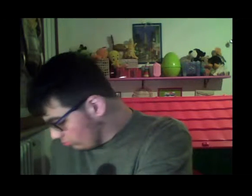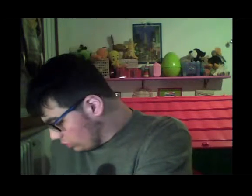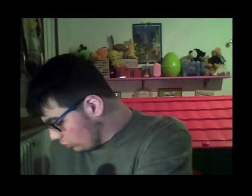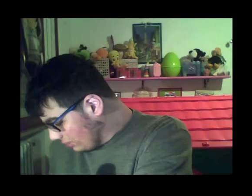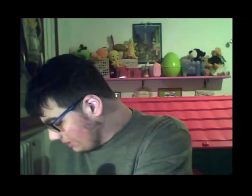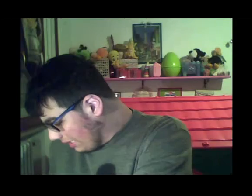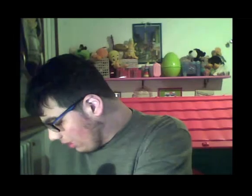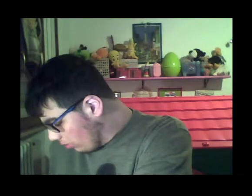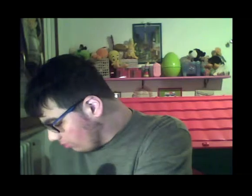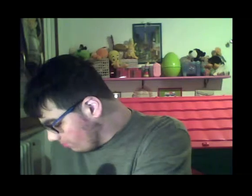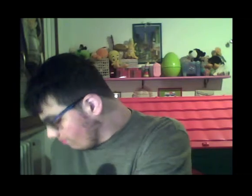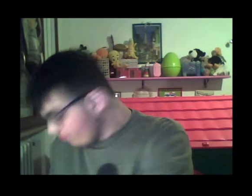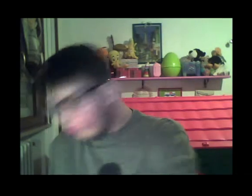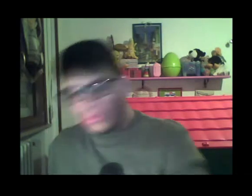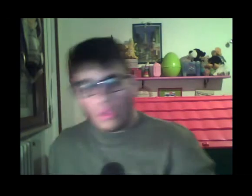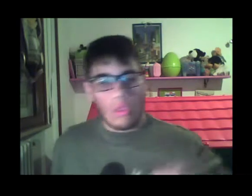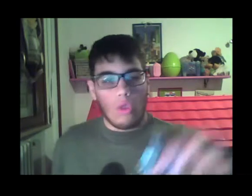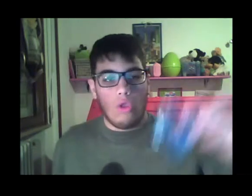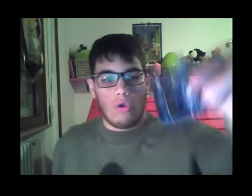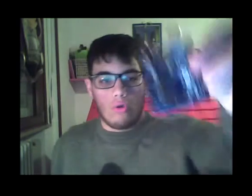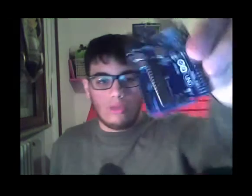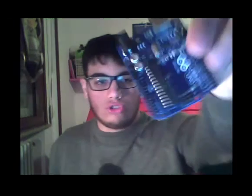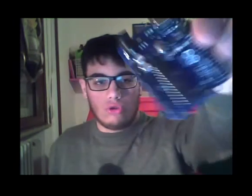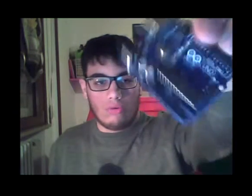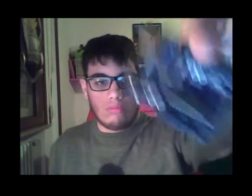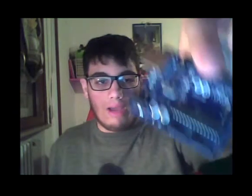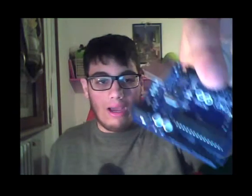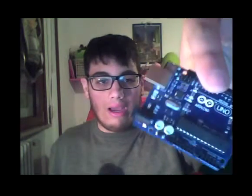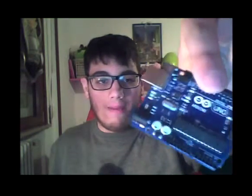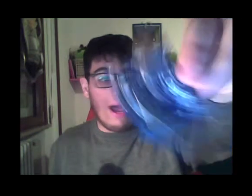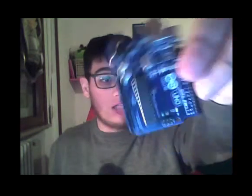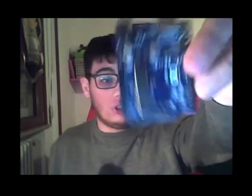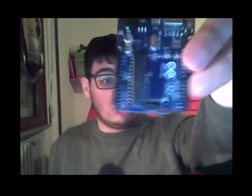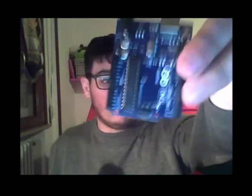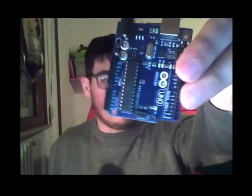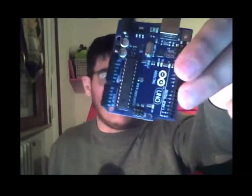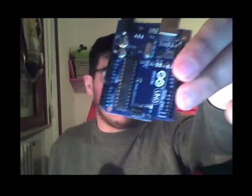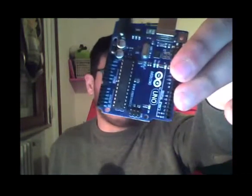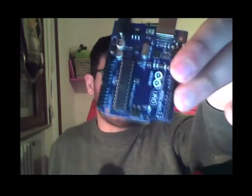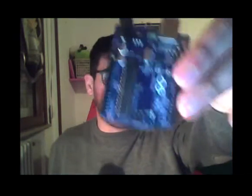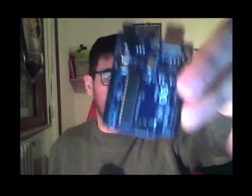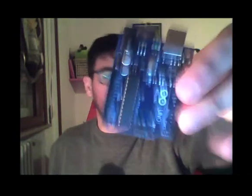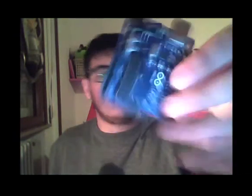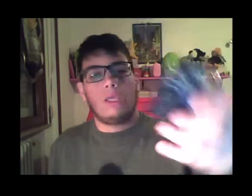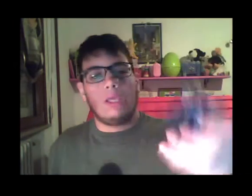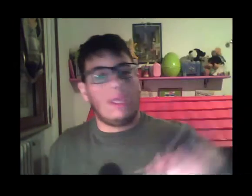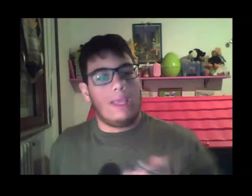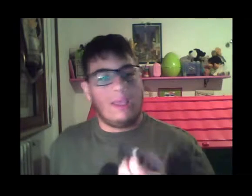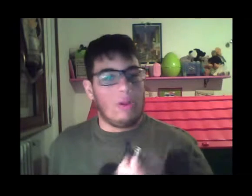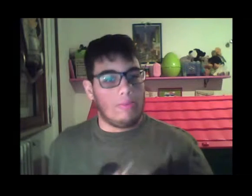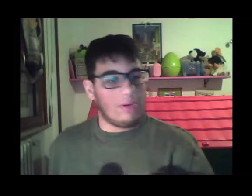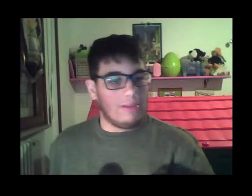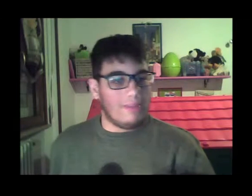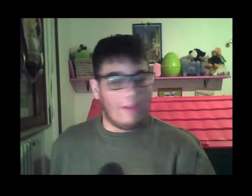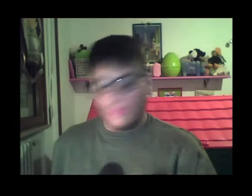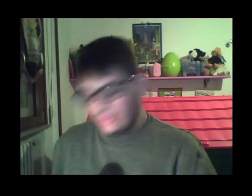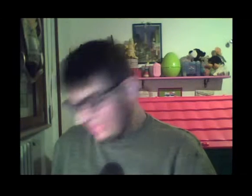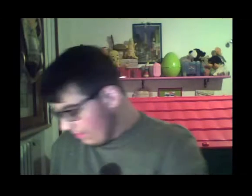riesco a staccarlo con questo aggeccino che è l'arduino. Lo programmiamo insieme,